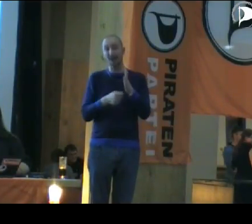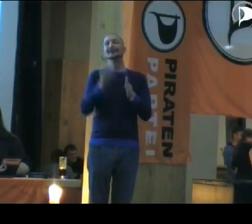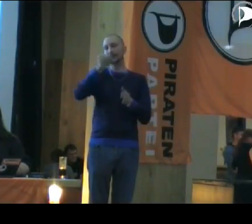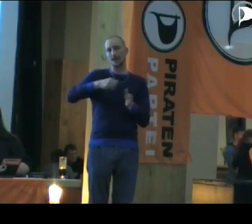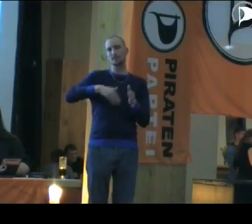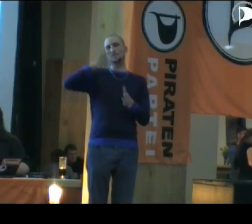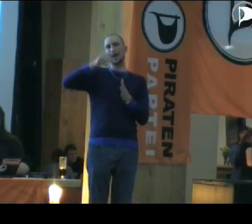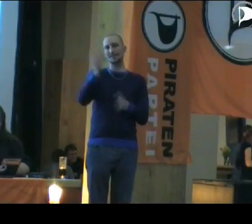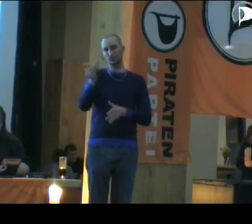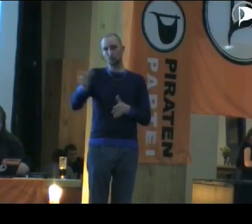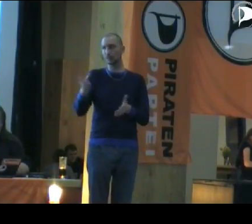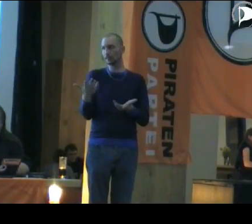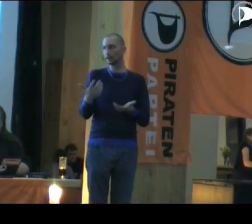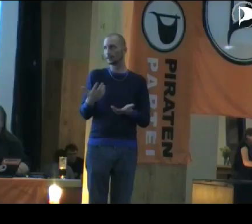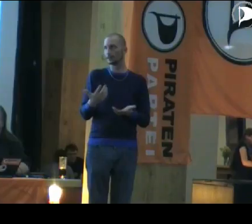weg